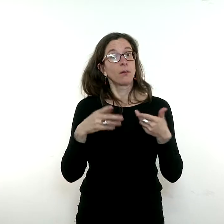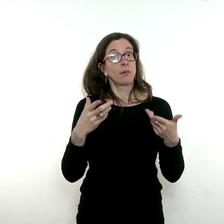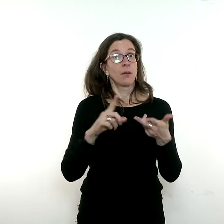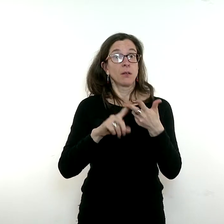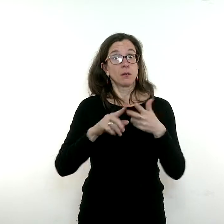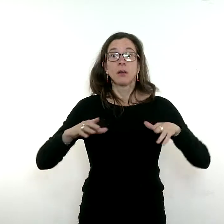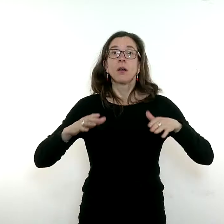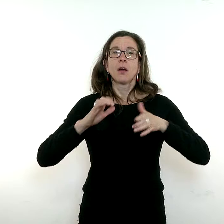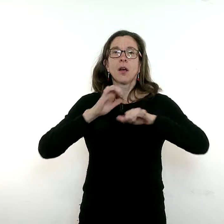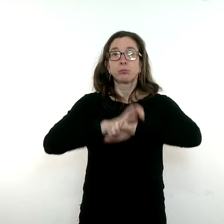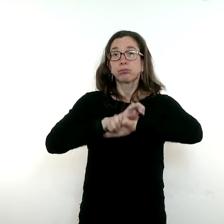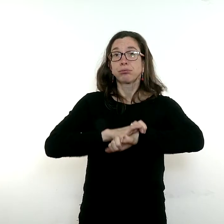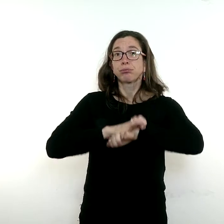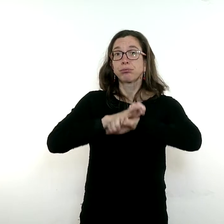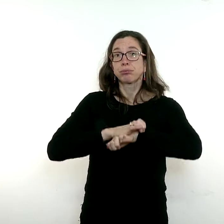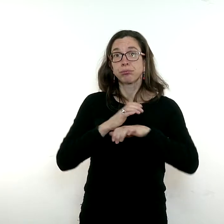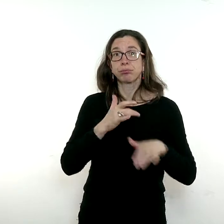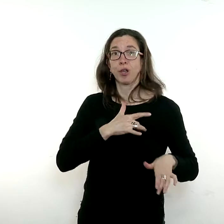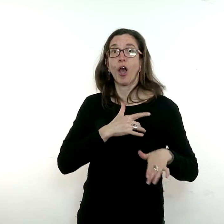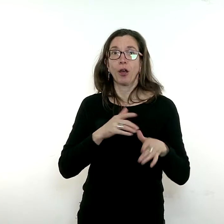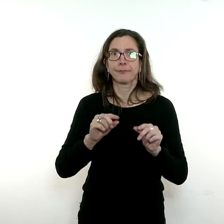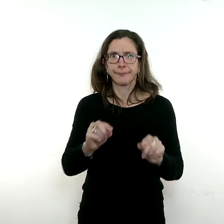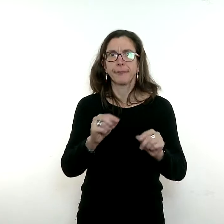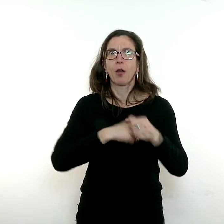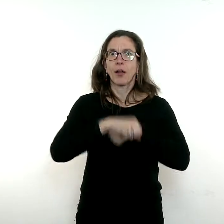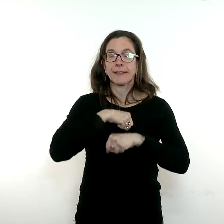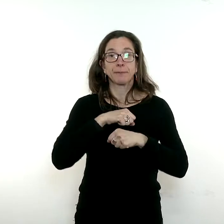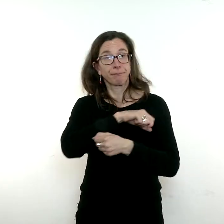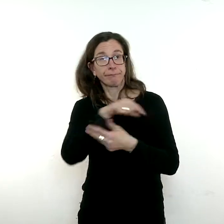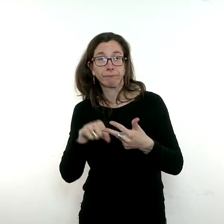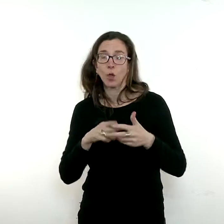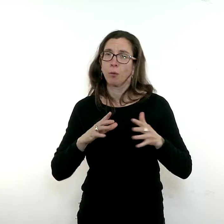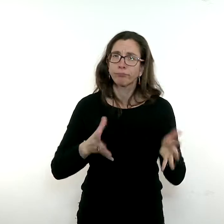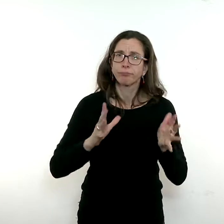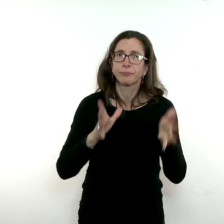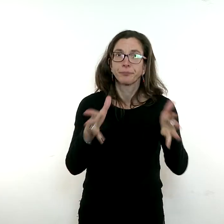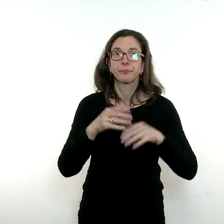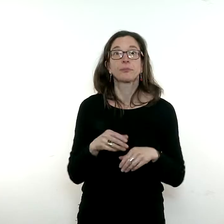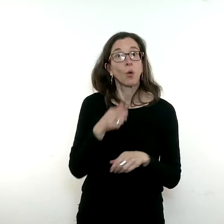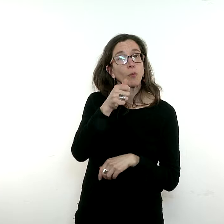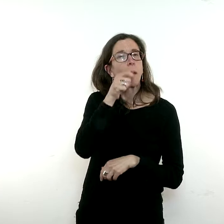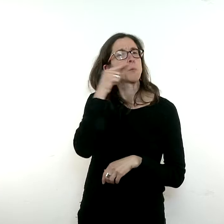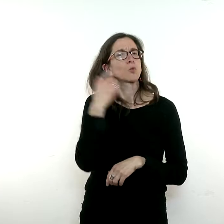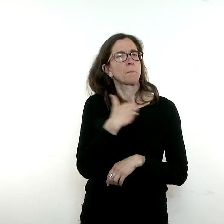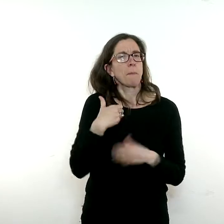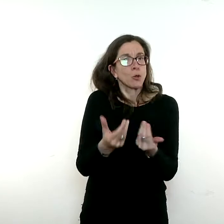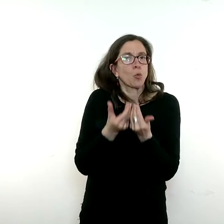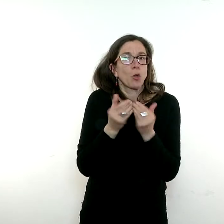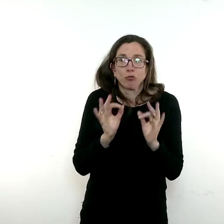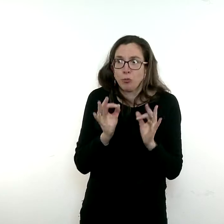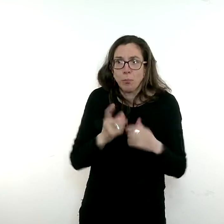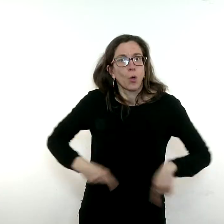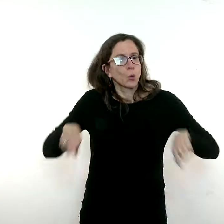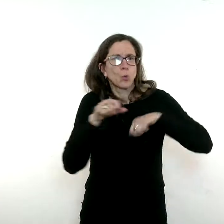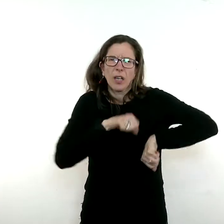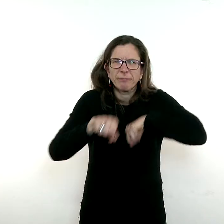massage cardiaque. Mais surtout, ce qui est important, et c'est à votre demande, Monsieur le maire, c'est que nous avons démultiplié ces